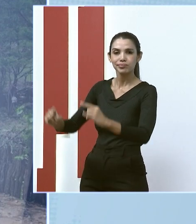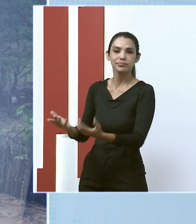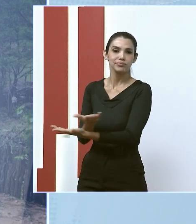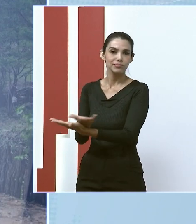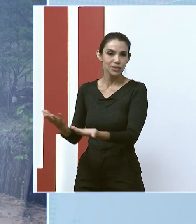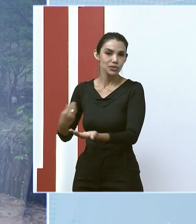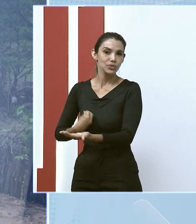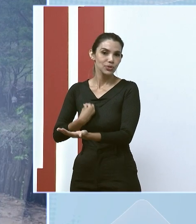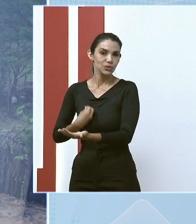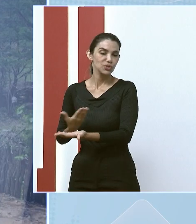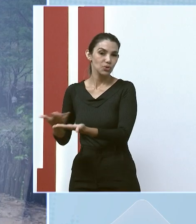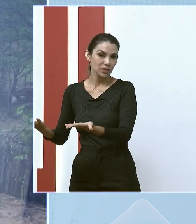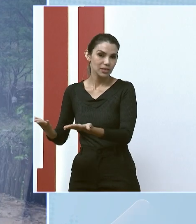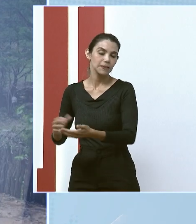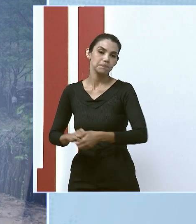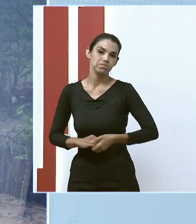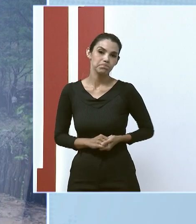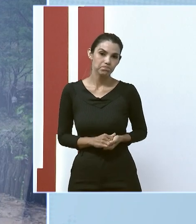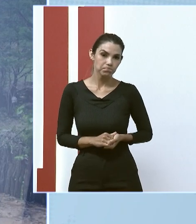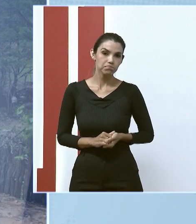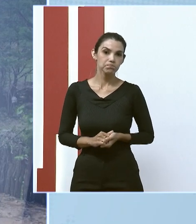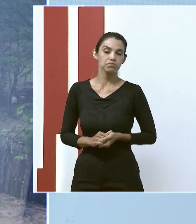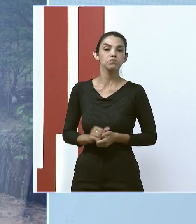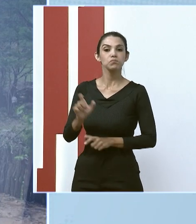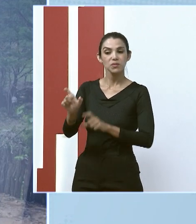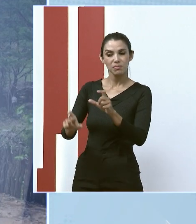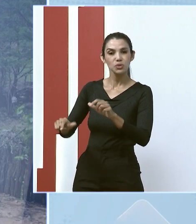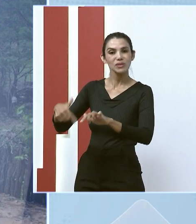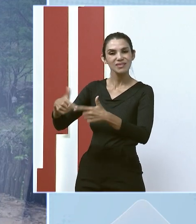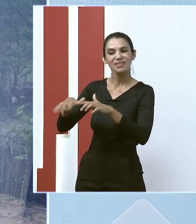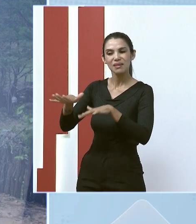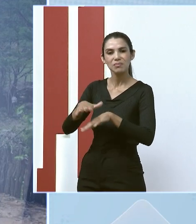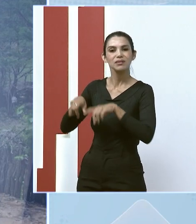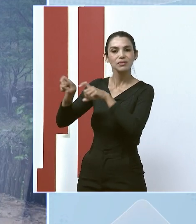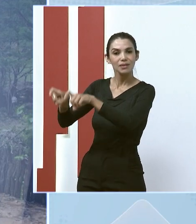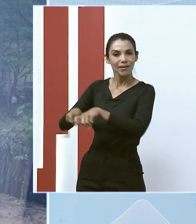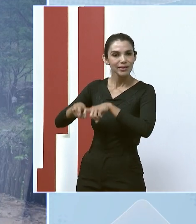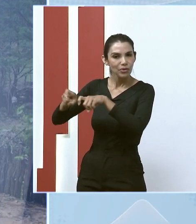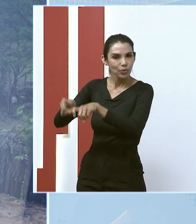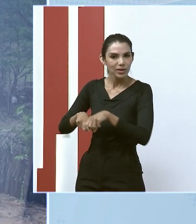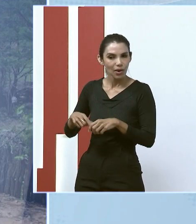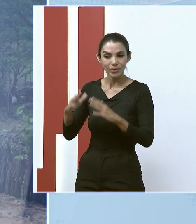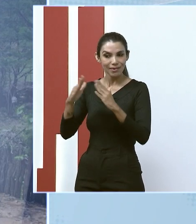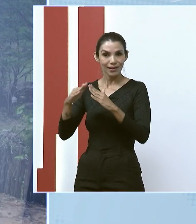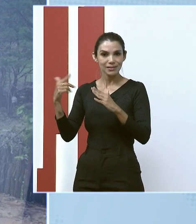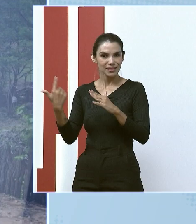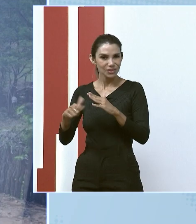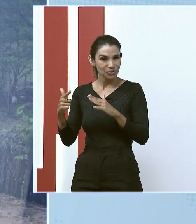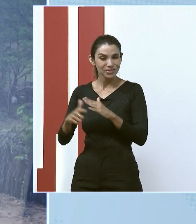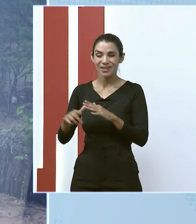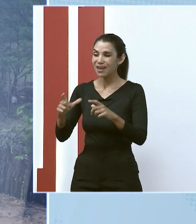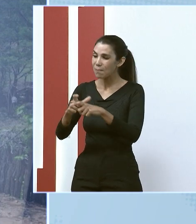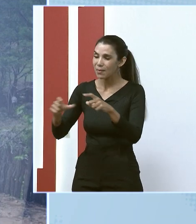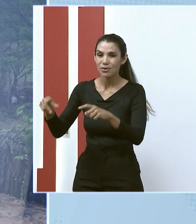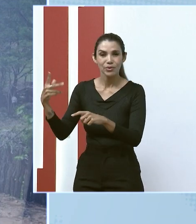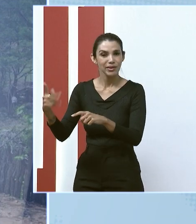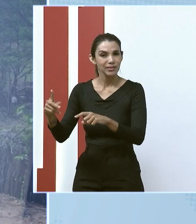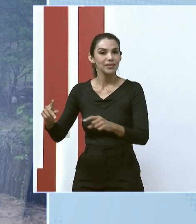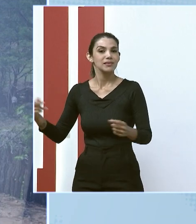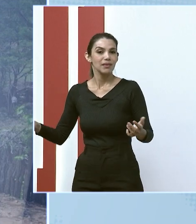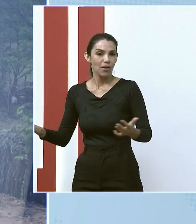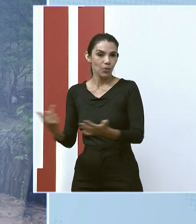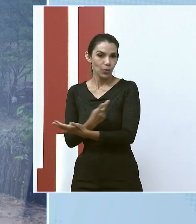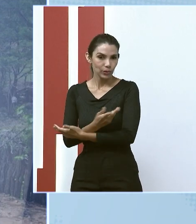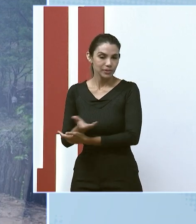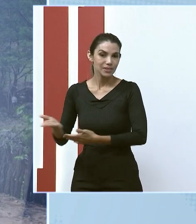retomadas, com 100 ocorrências. Trabalhadoras e trabalhadores rurais sem terra foram os que mais se mobilizaram em 2025,